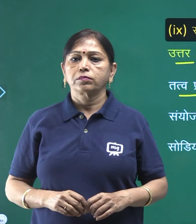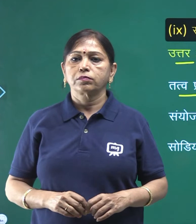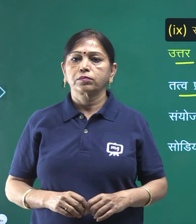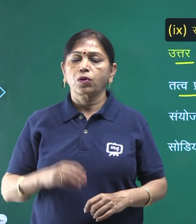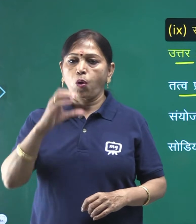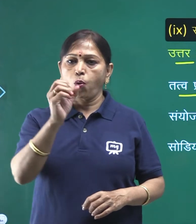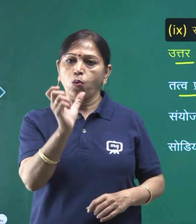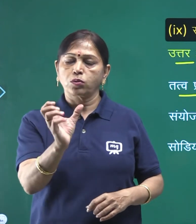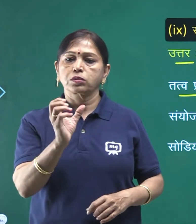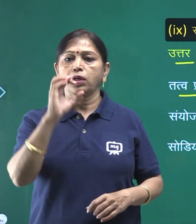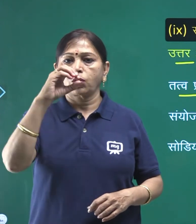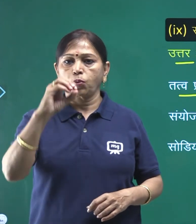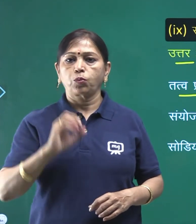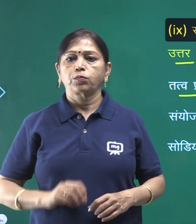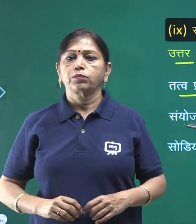ऑक्साइड का O